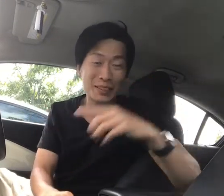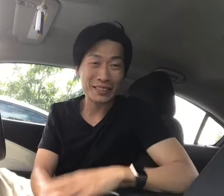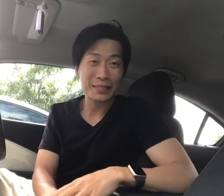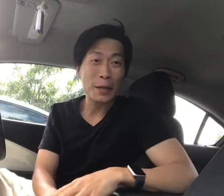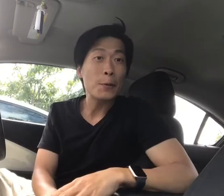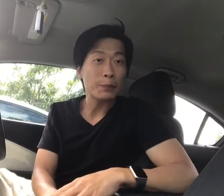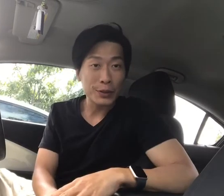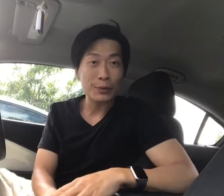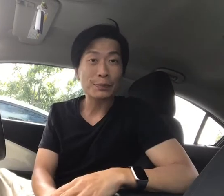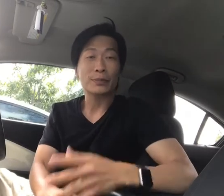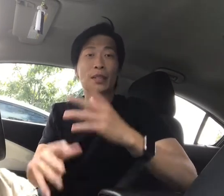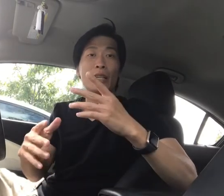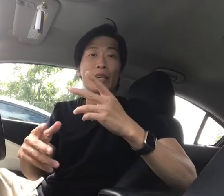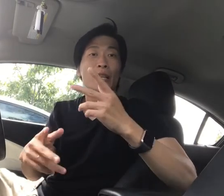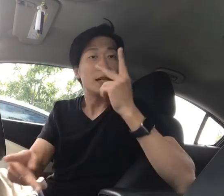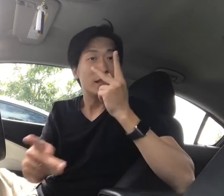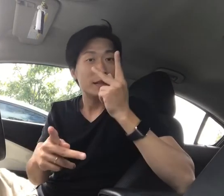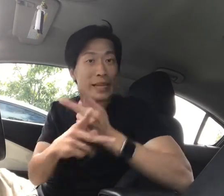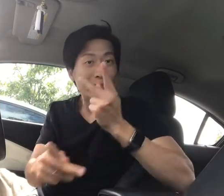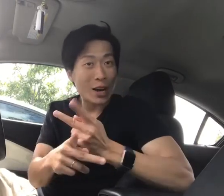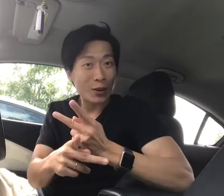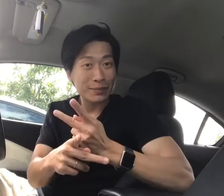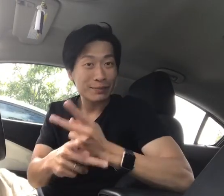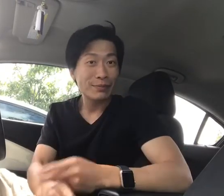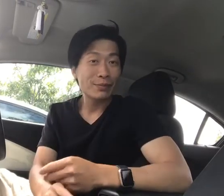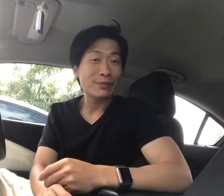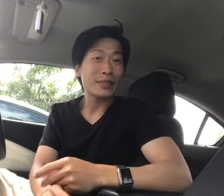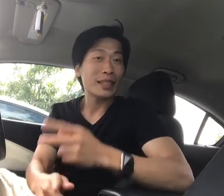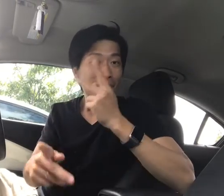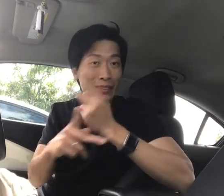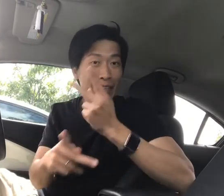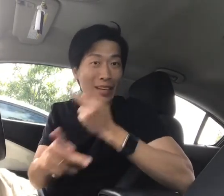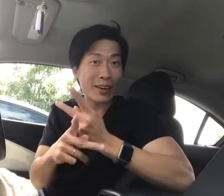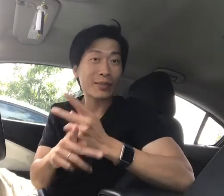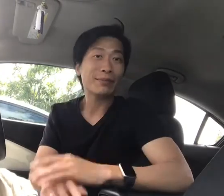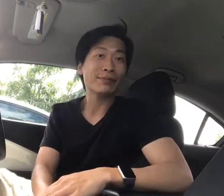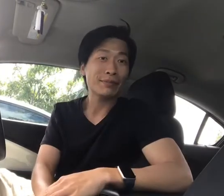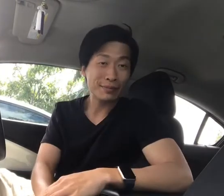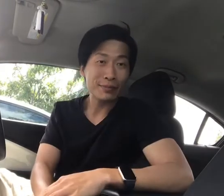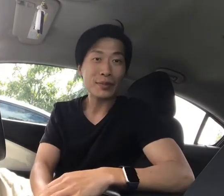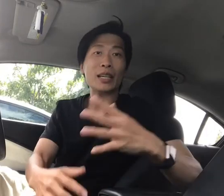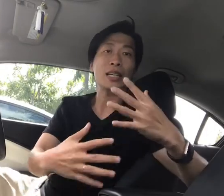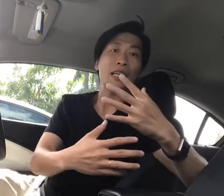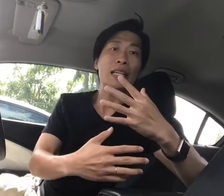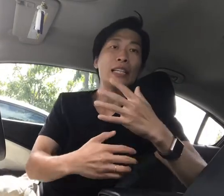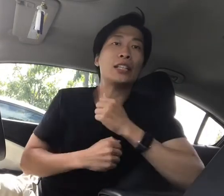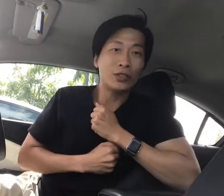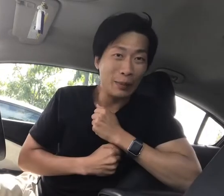ます。So, take care. Take care. 気をつけ